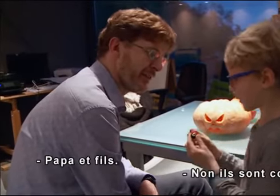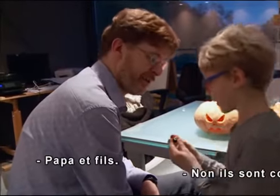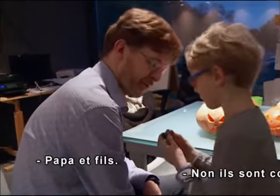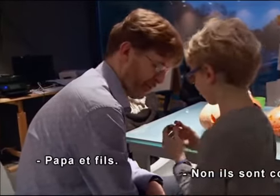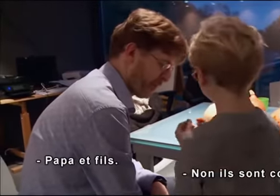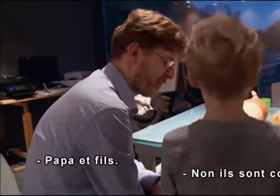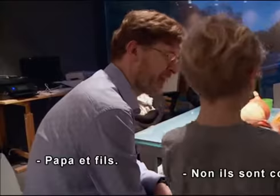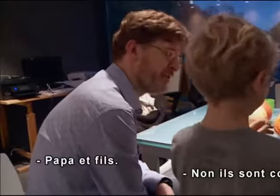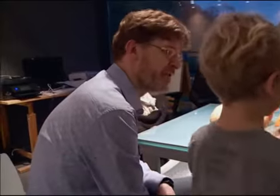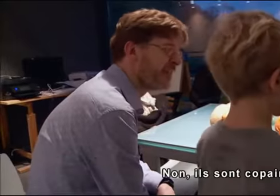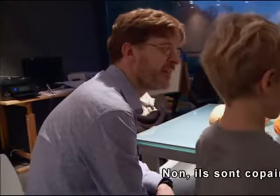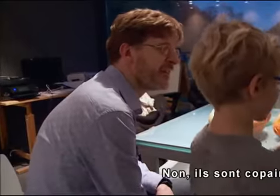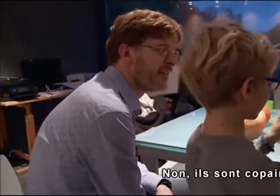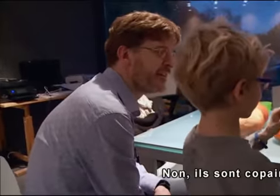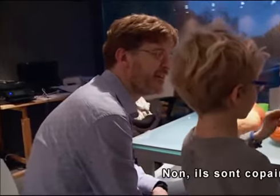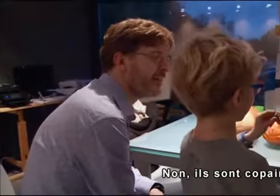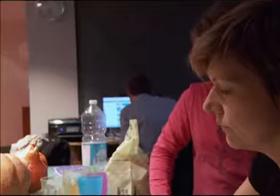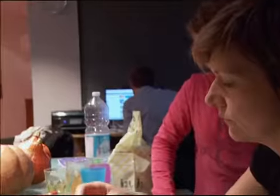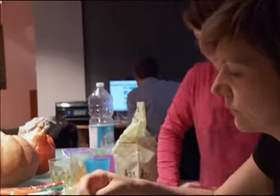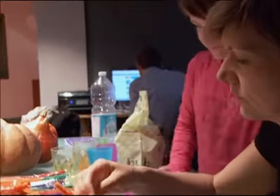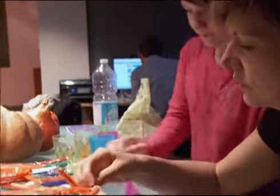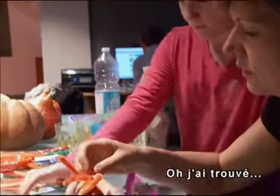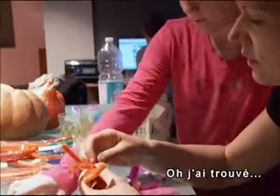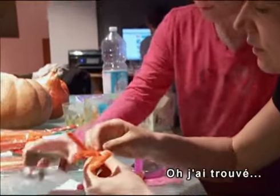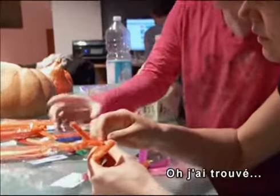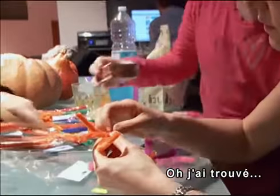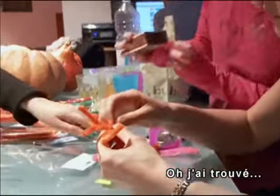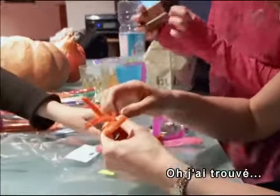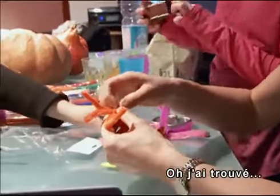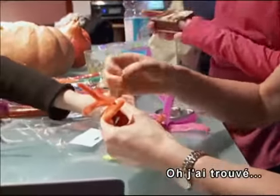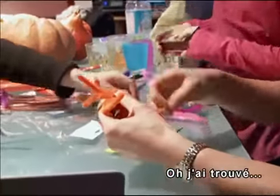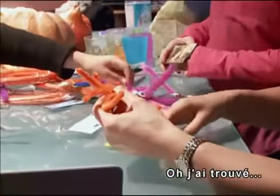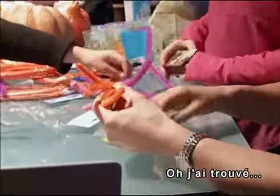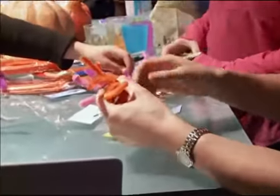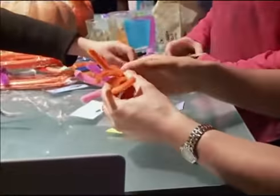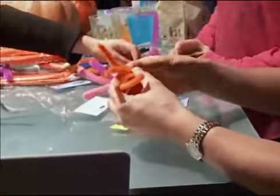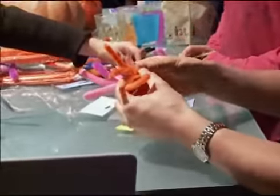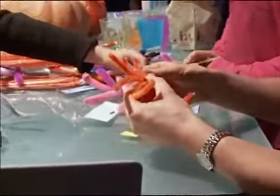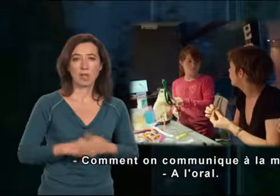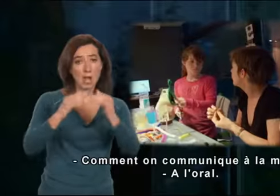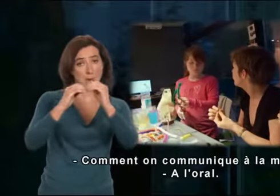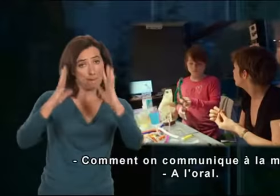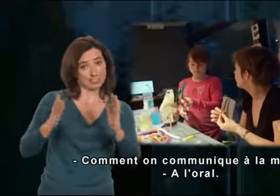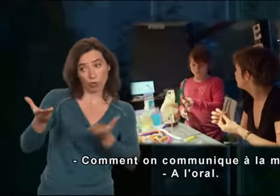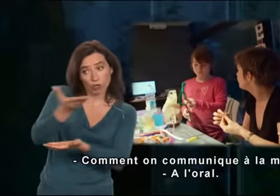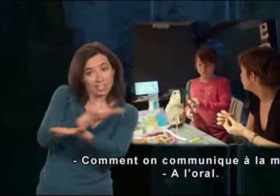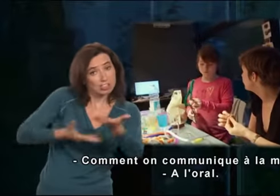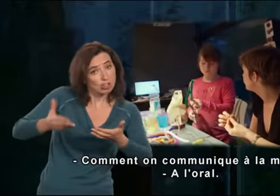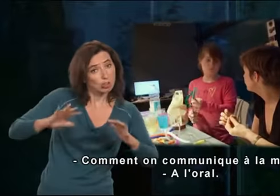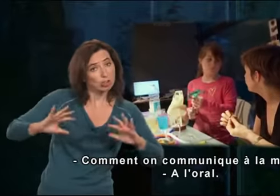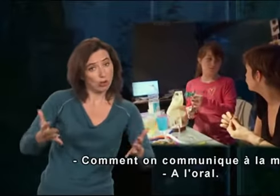ils sont copains. Non, papa et fils. Non, ils sont copains. Ah, il faut faire une belle chose. Comment on communique à la